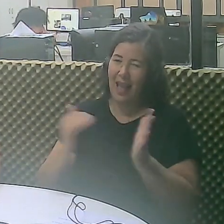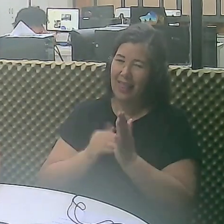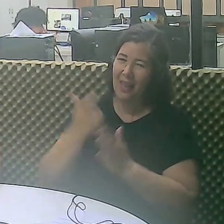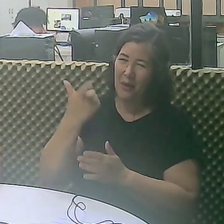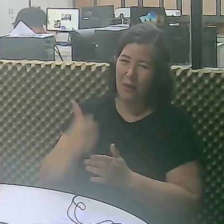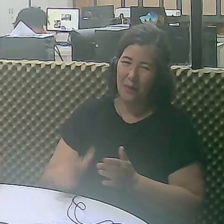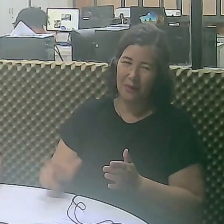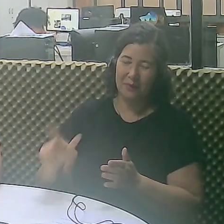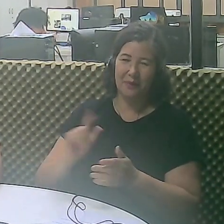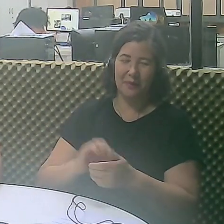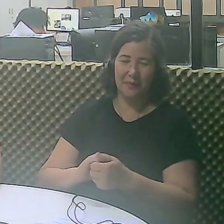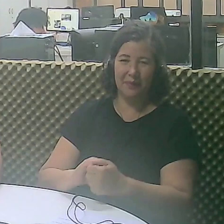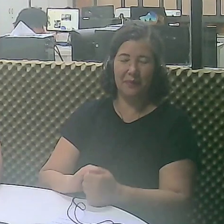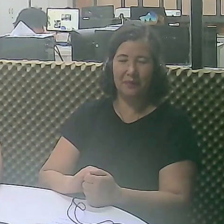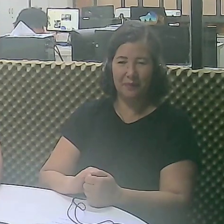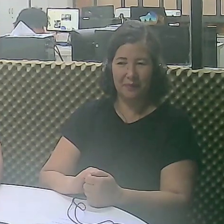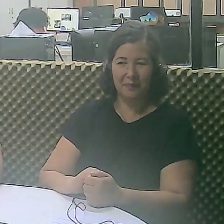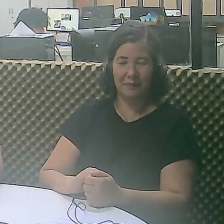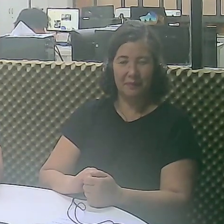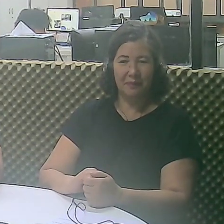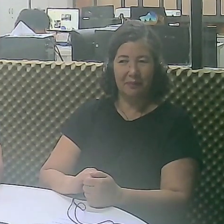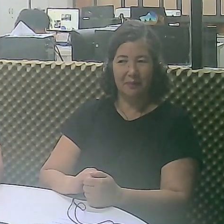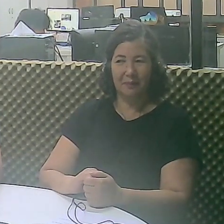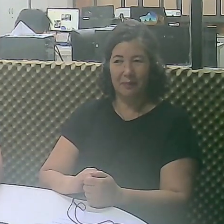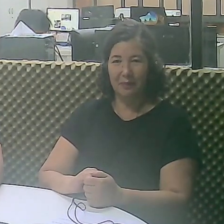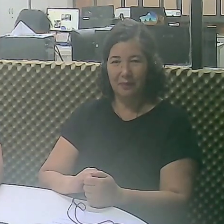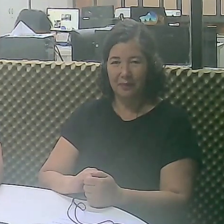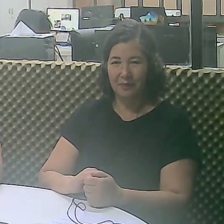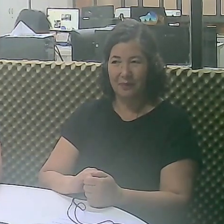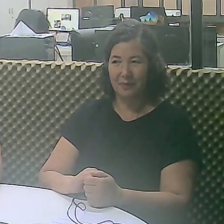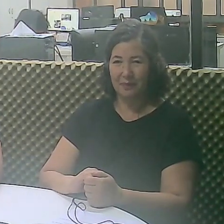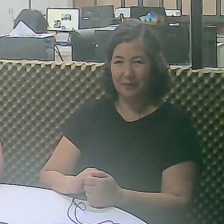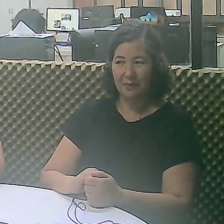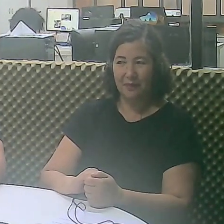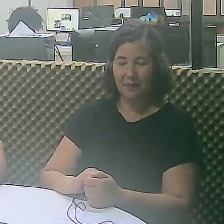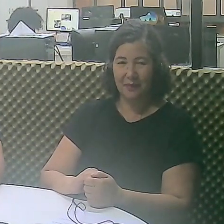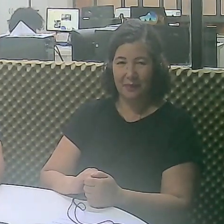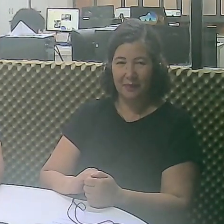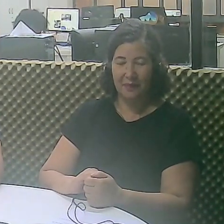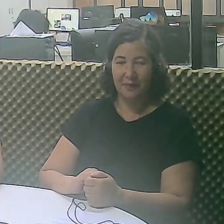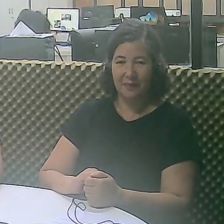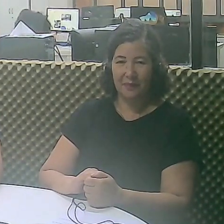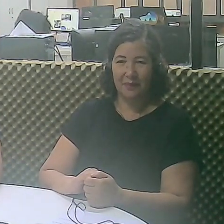próxima. Fica por aqui mais uma edição do programa da Rádio Nossa Cidade.